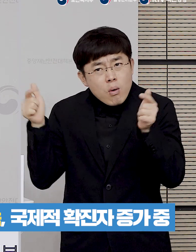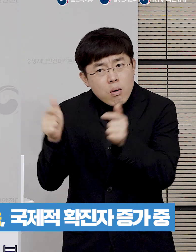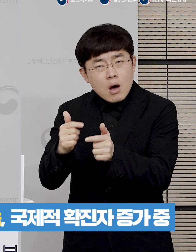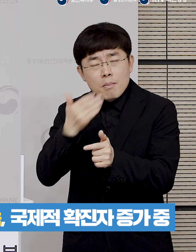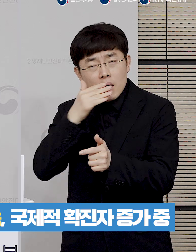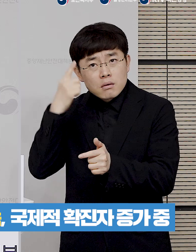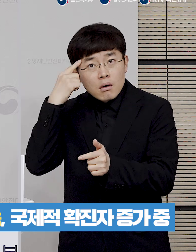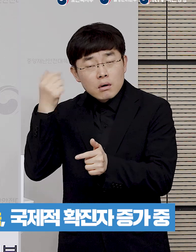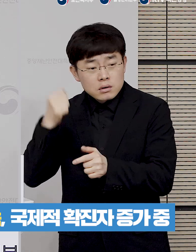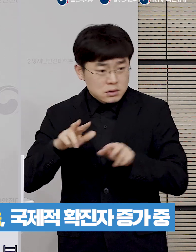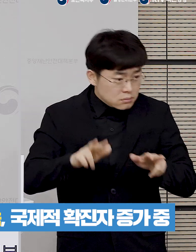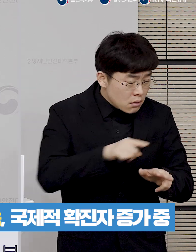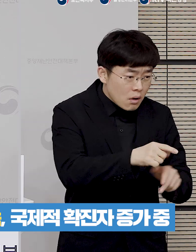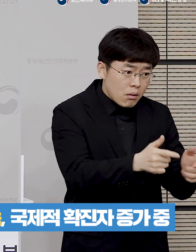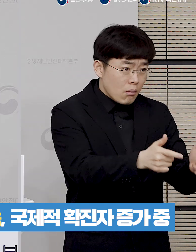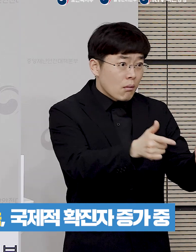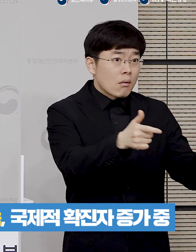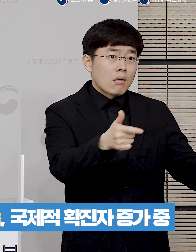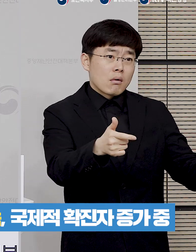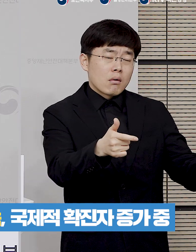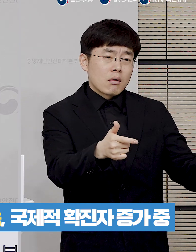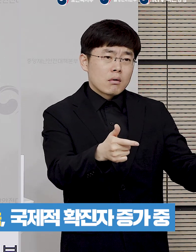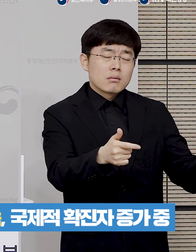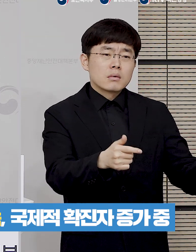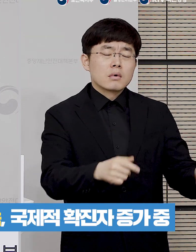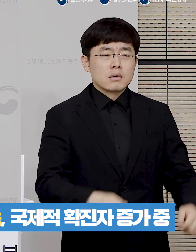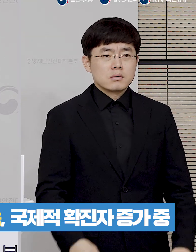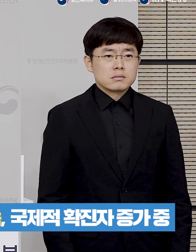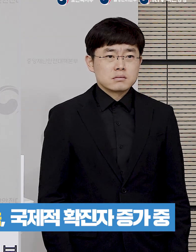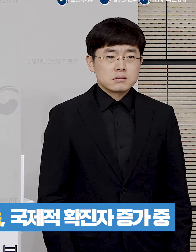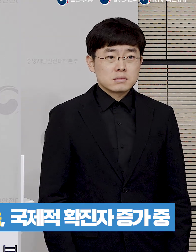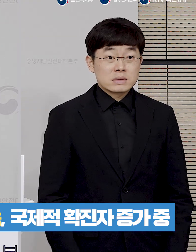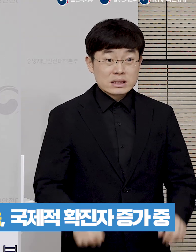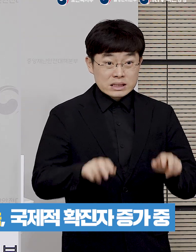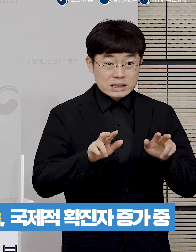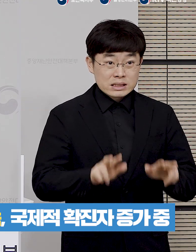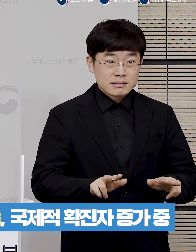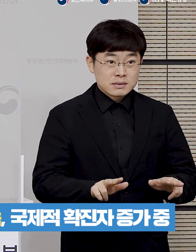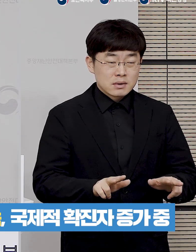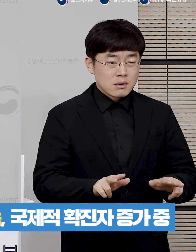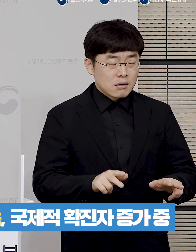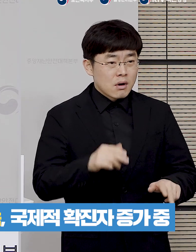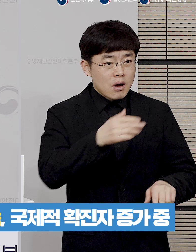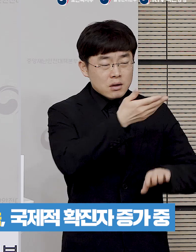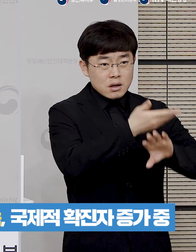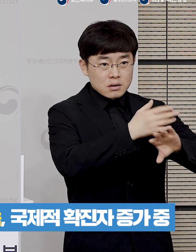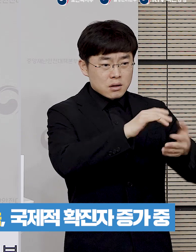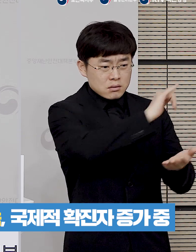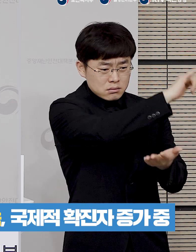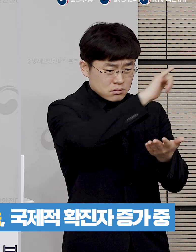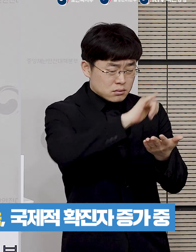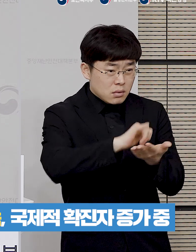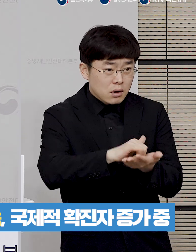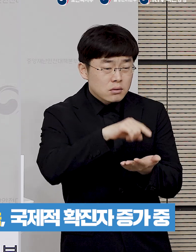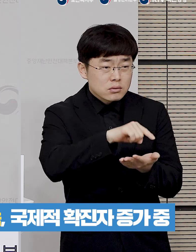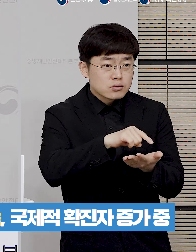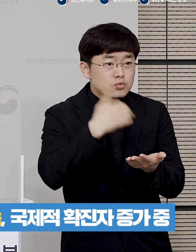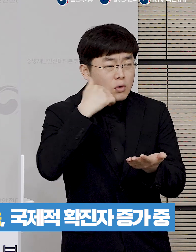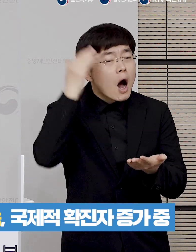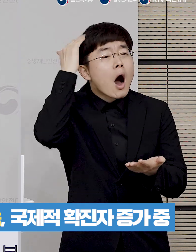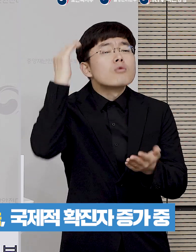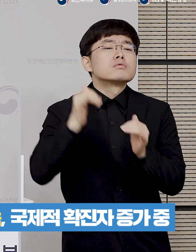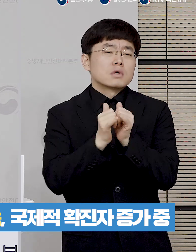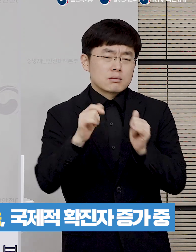줄어들고 있지 않은 안타까운 상황이 계속 나타나고 있습니다 그리고 아직은 주로 우리 국민들이 이기는 합니다만